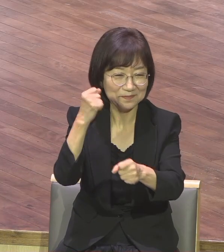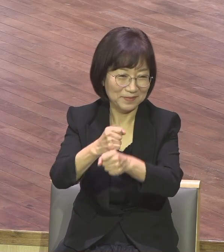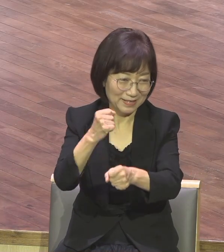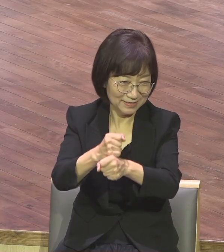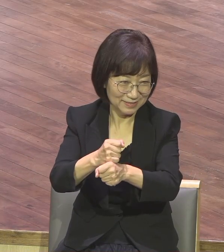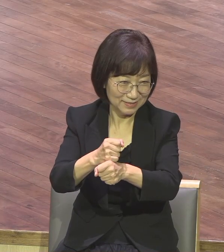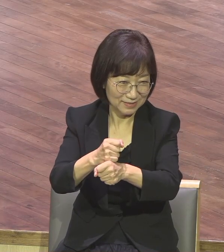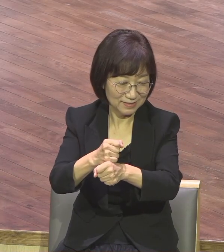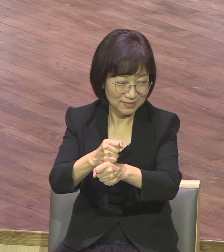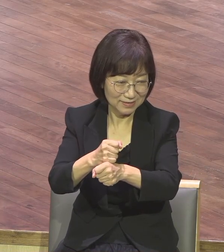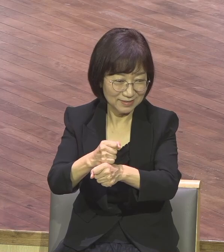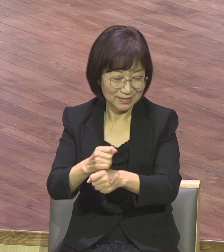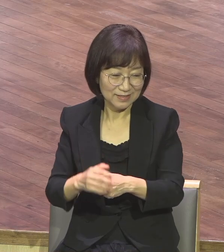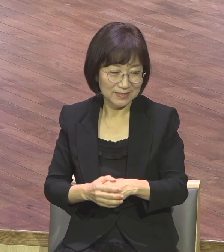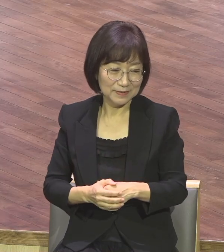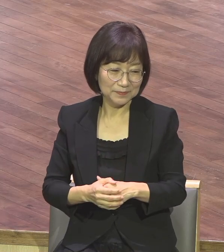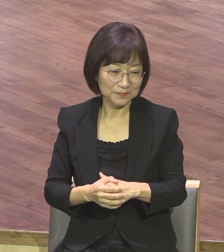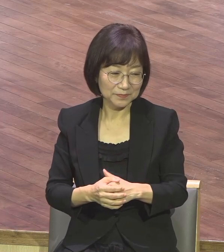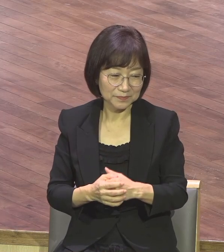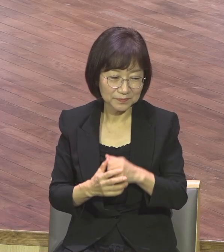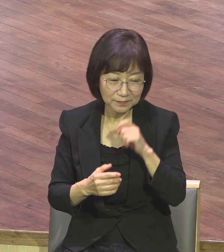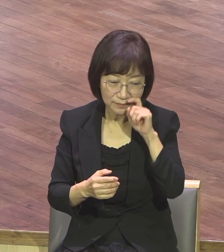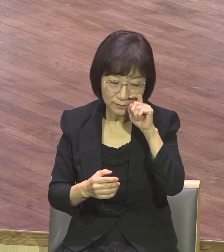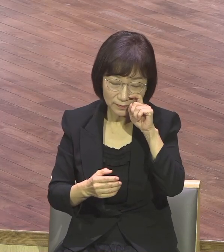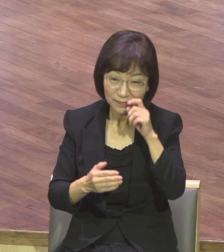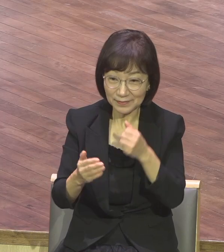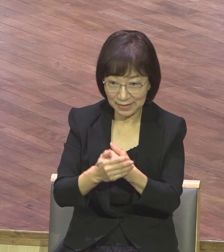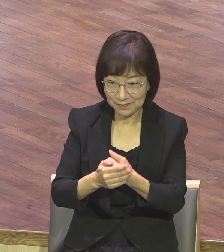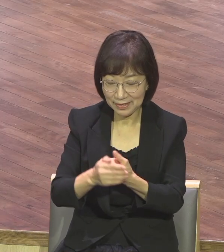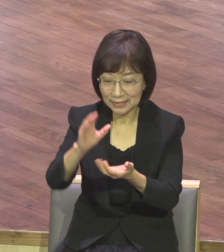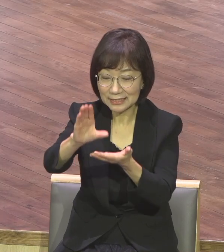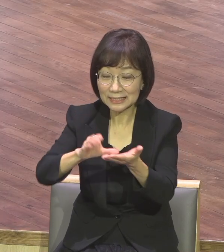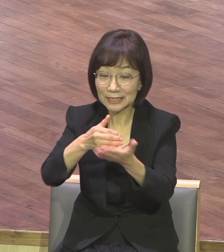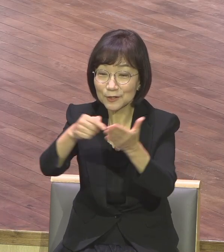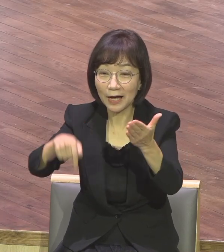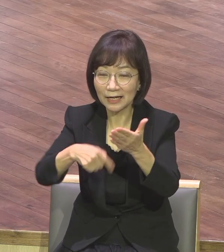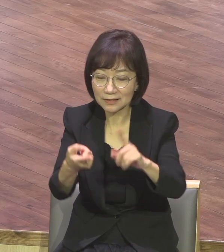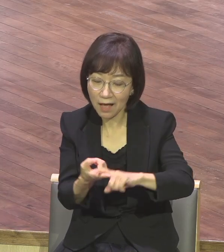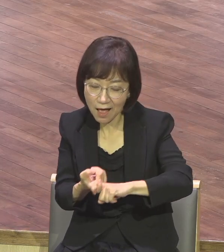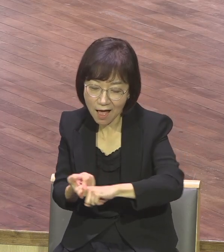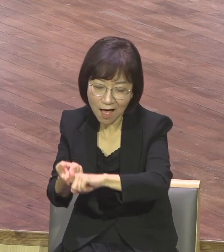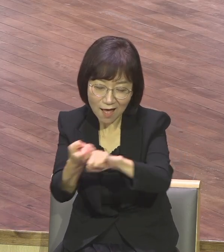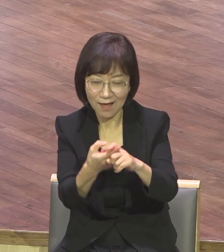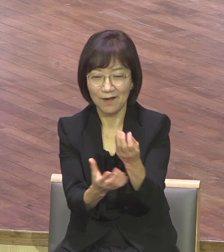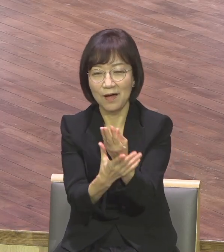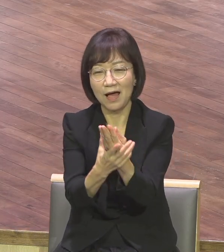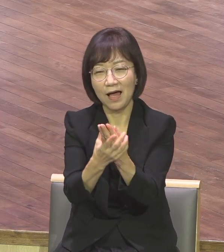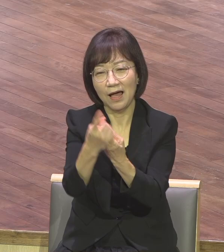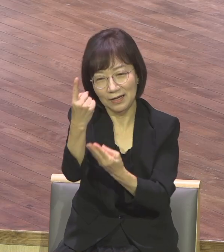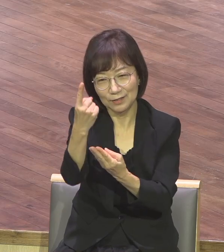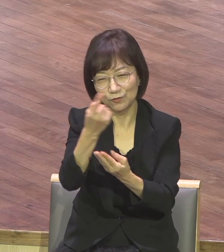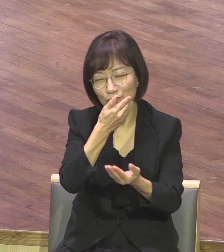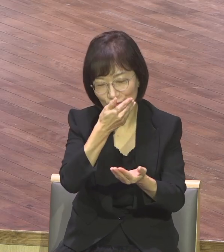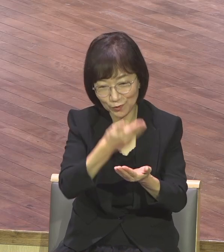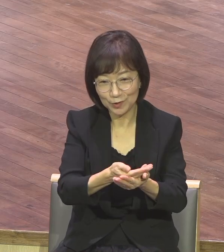그래서 그리스도 안에서는 유니티, 원네스 이게 중요합니다. 서로 하나가